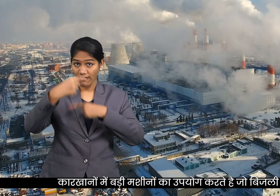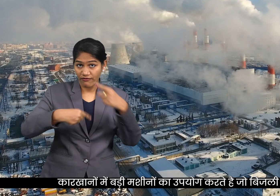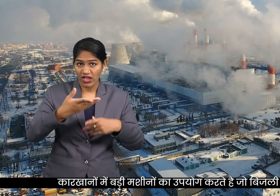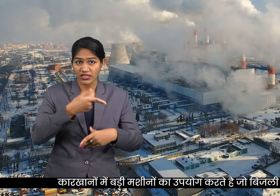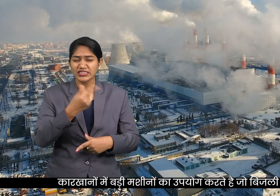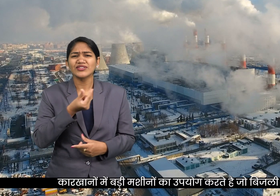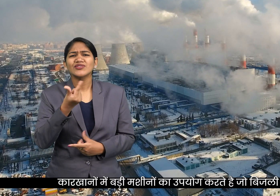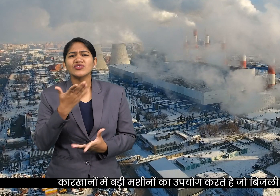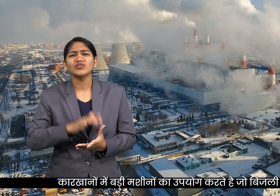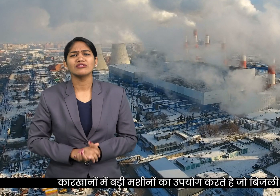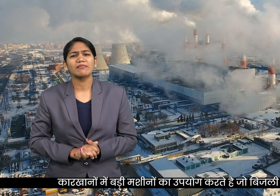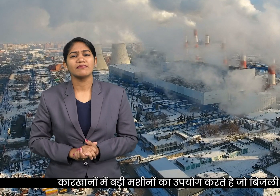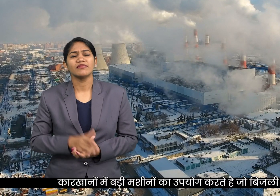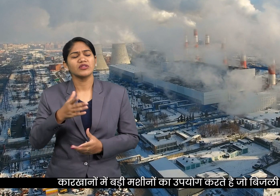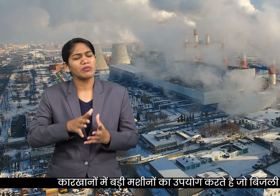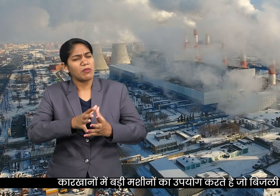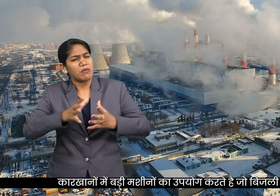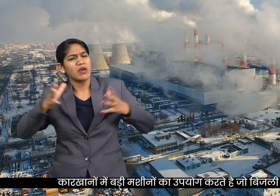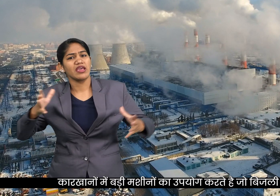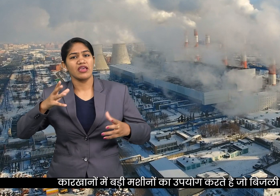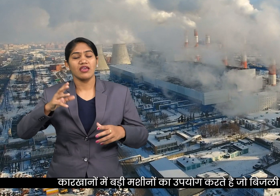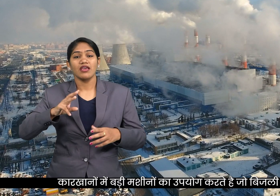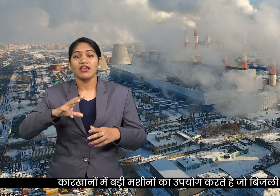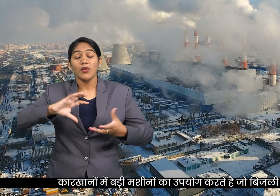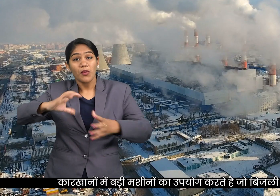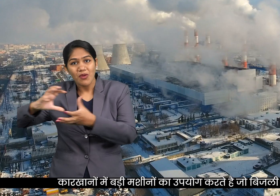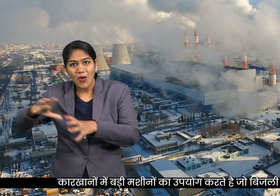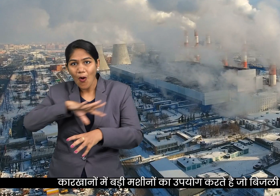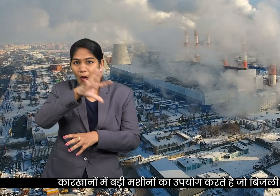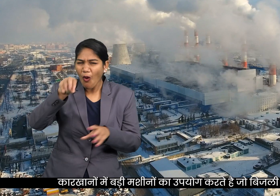कारखानों में बड़ी मशीनों का उपयोग करते हैं